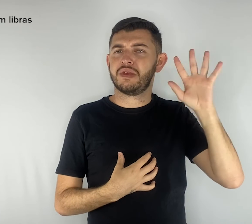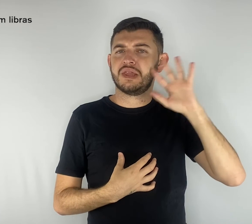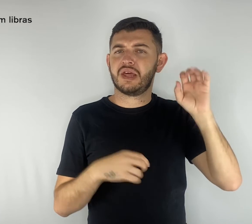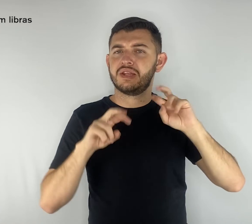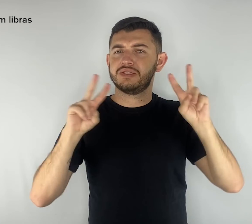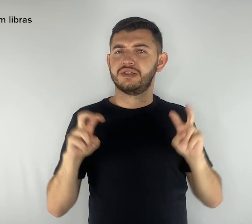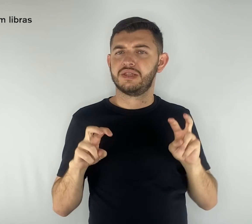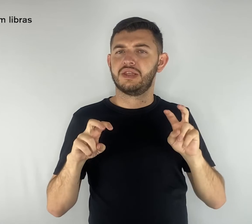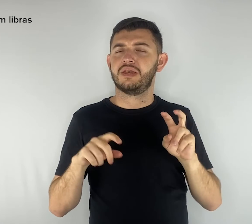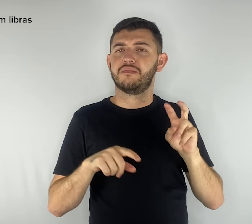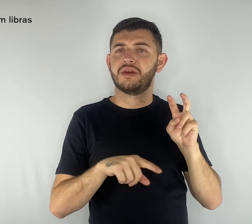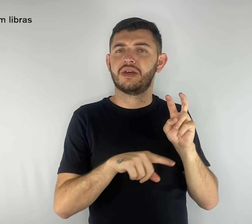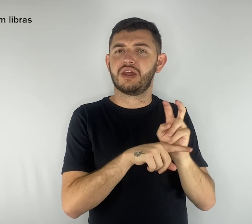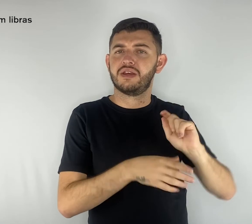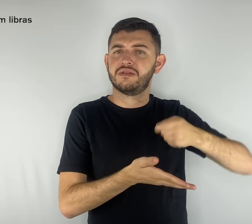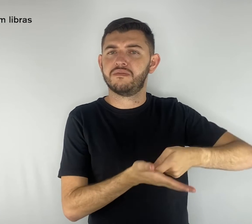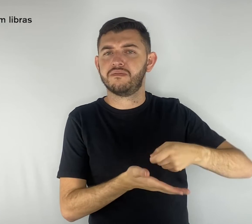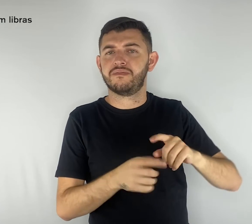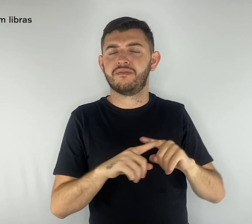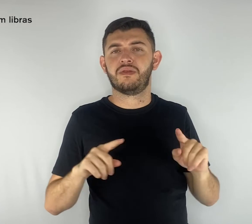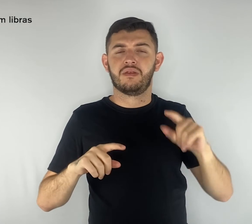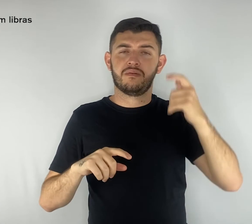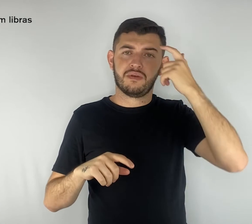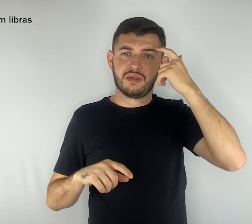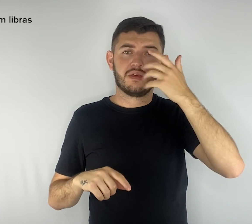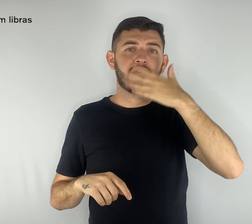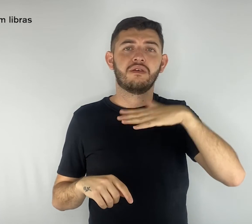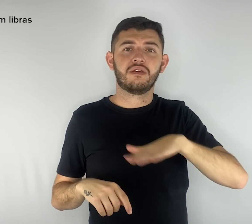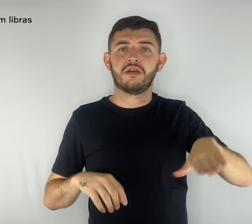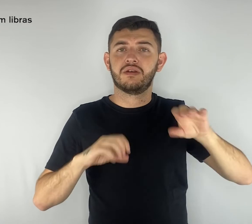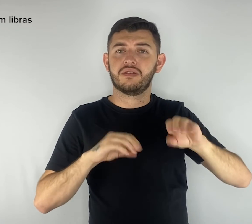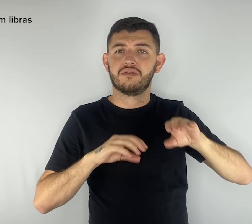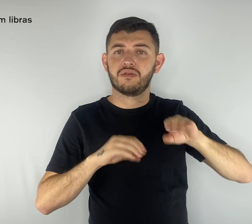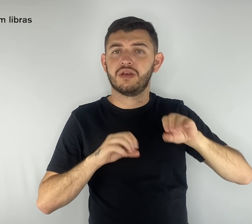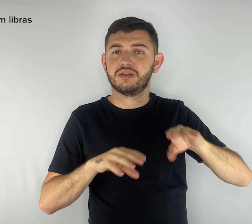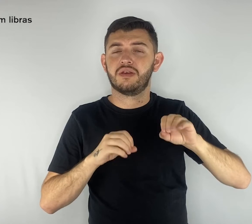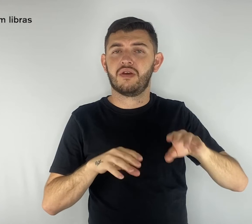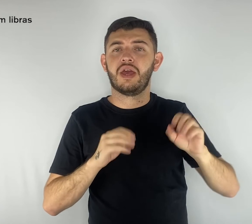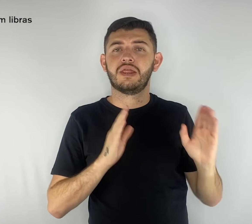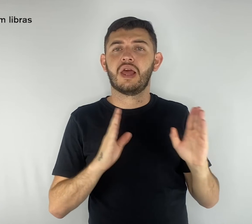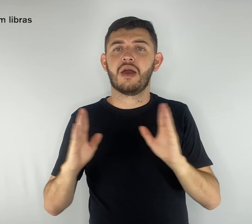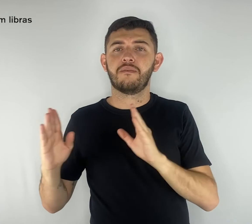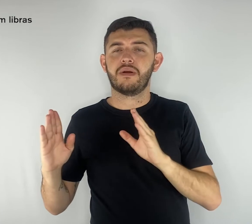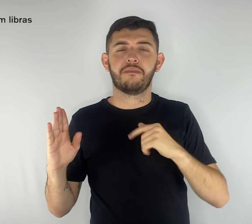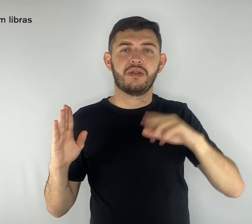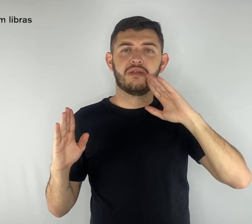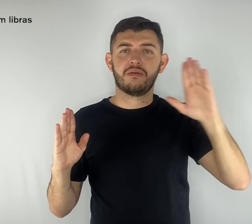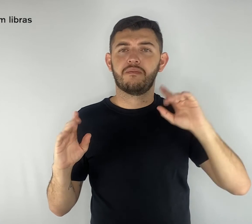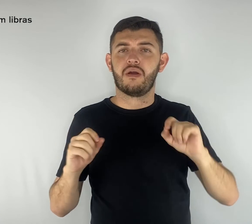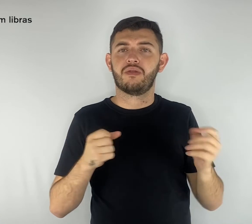nisso. Ela diz que a educação infantil é a primeira etapa da educação básica e é uma etapa